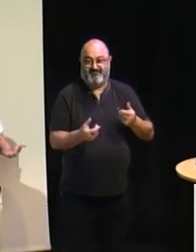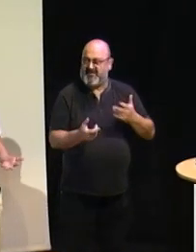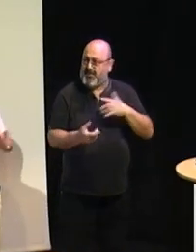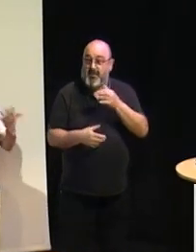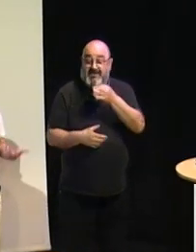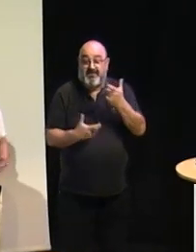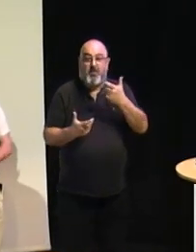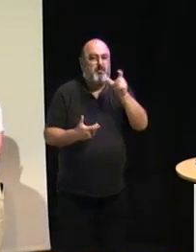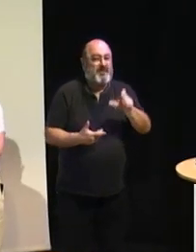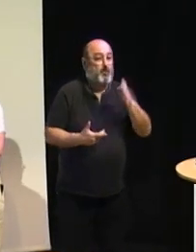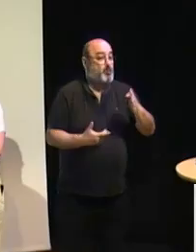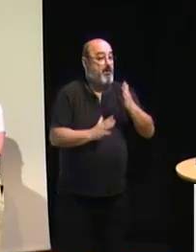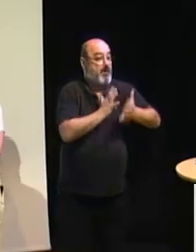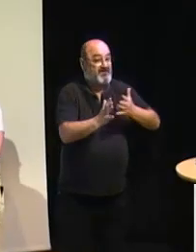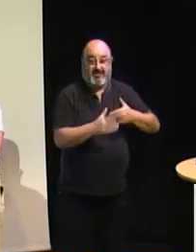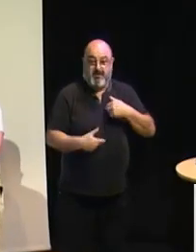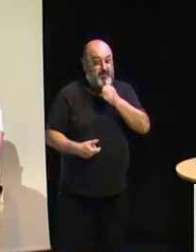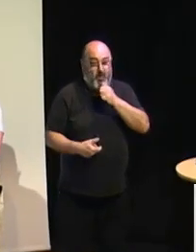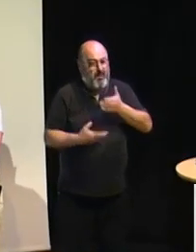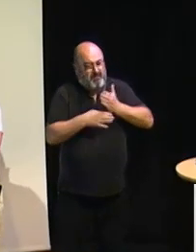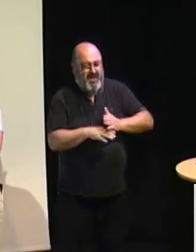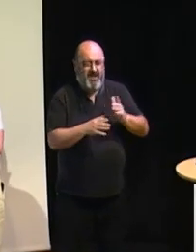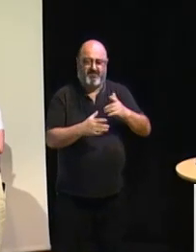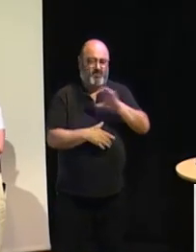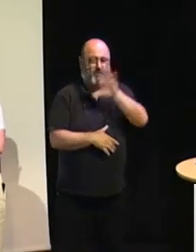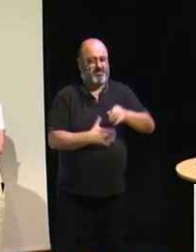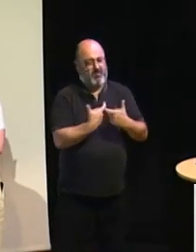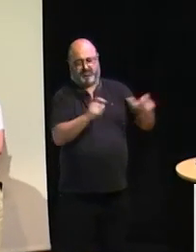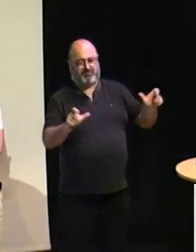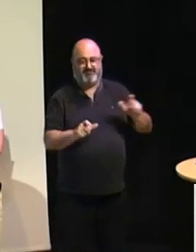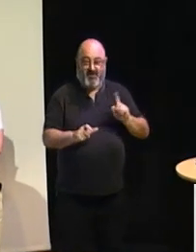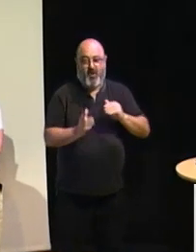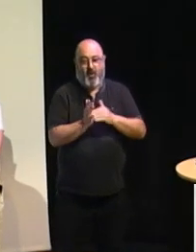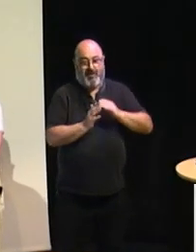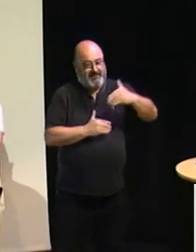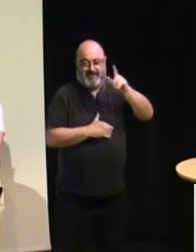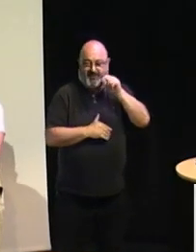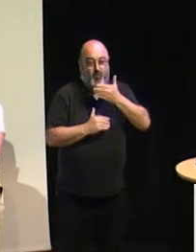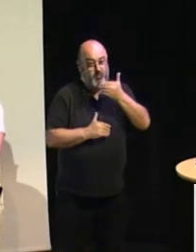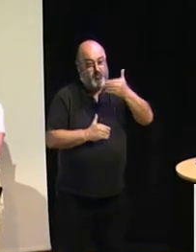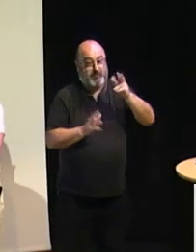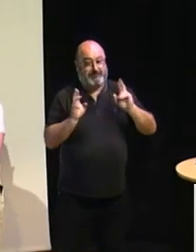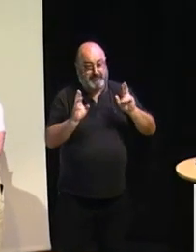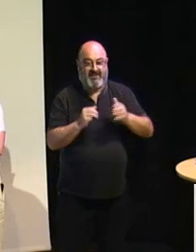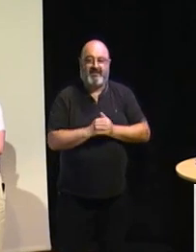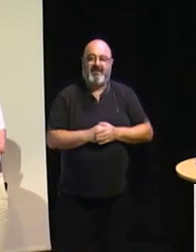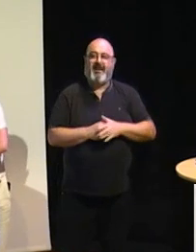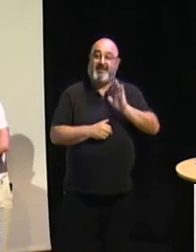m'excuse, mais en tout cas, on a encore des efforts à faire, c'est certain. Par contre, je voulais vous annoncer une autre rencontre qui